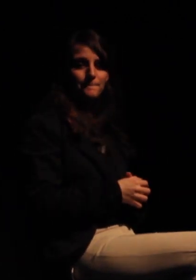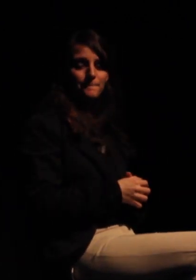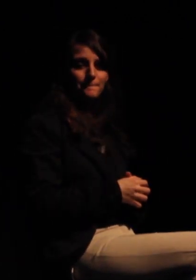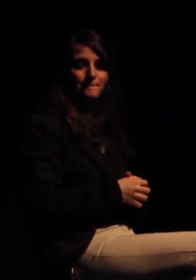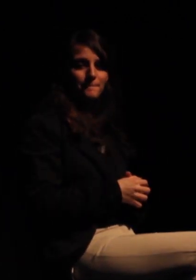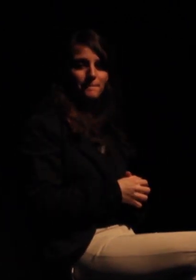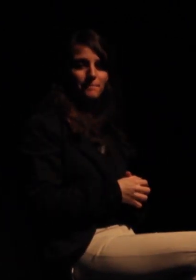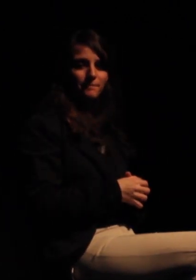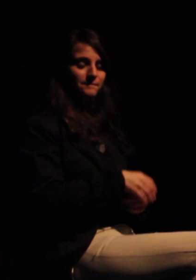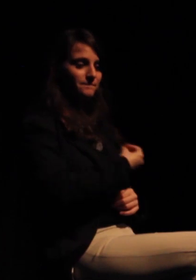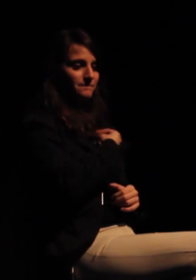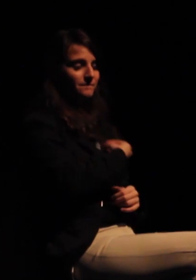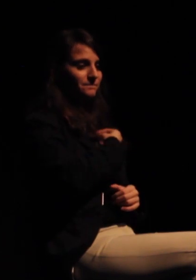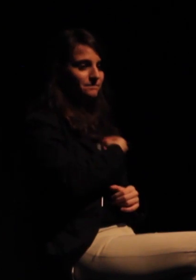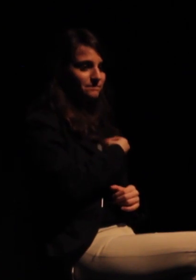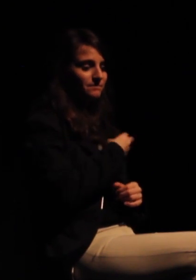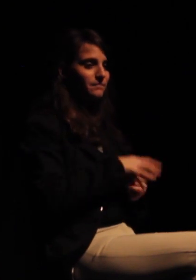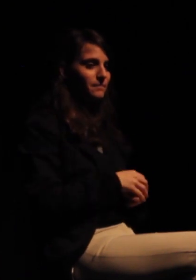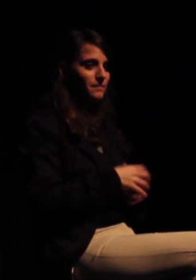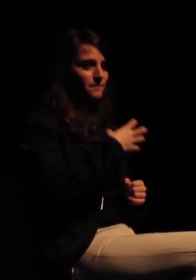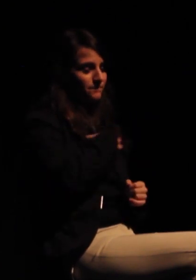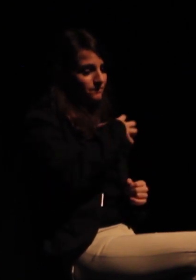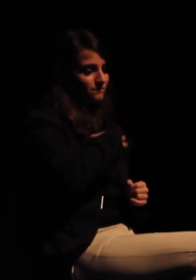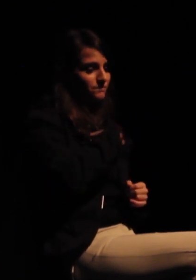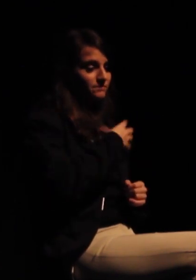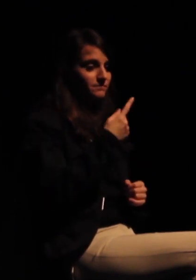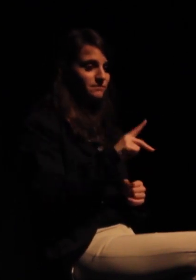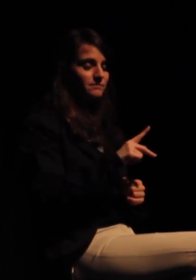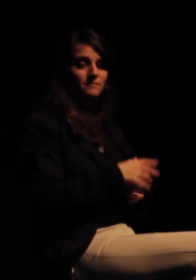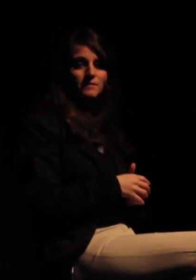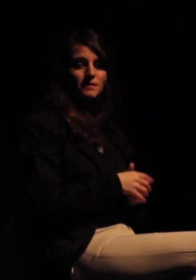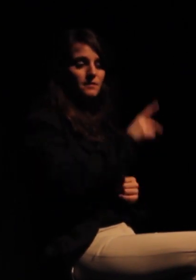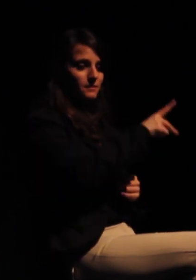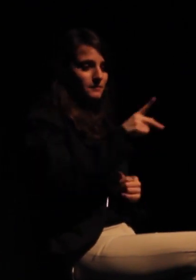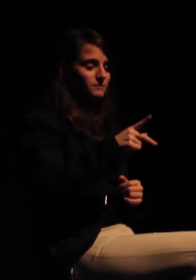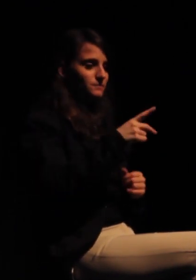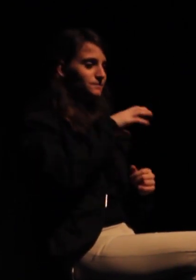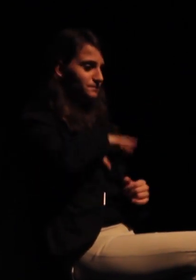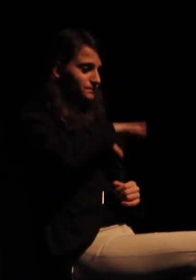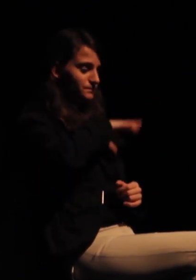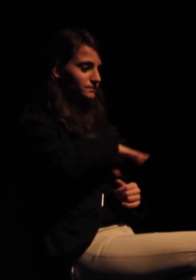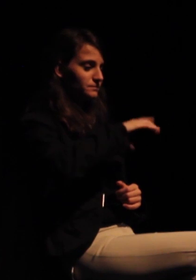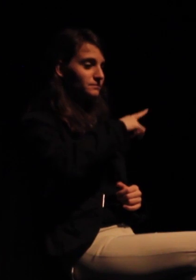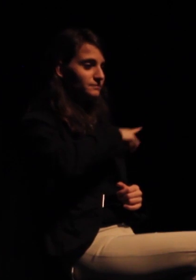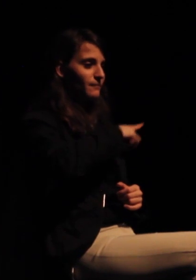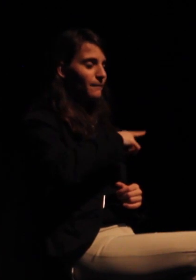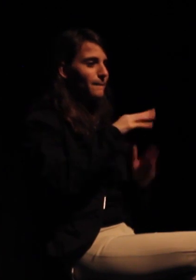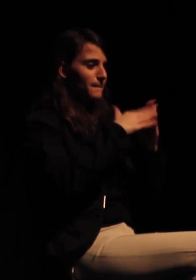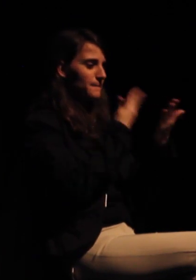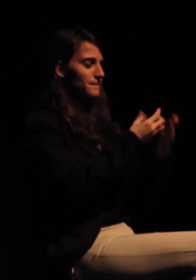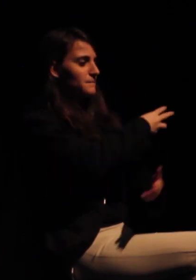estirpe, ou desse refinamento. O professor de português, ele tinha, o Jurandir, já no